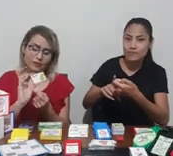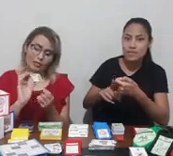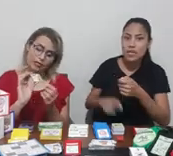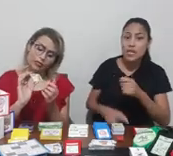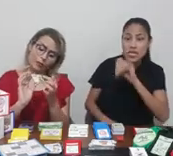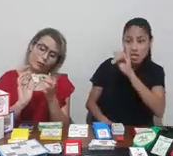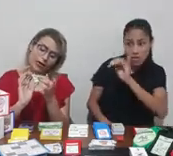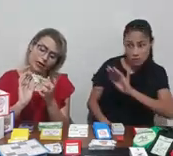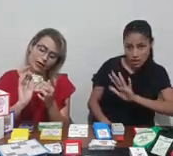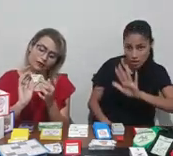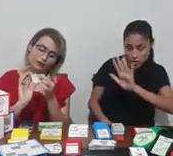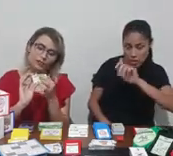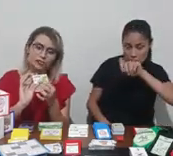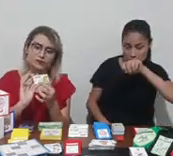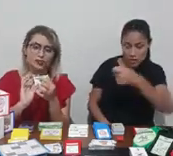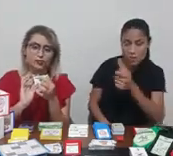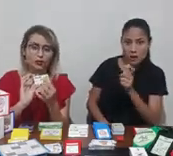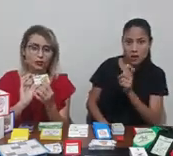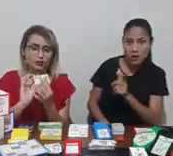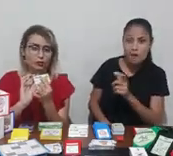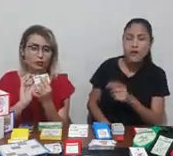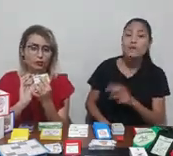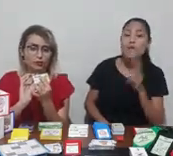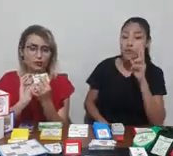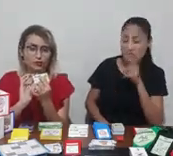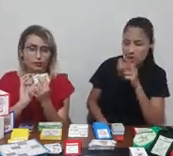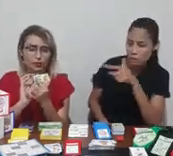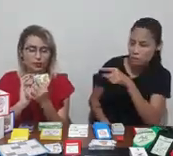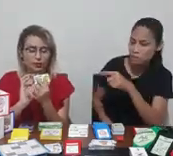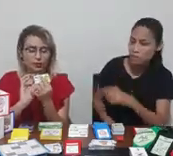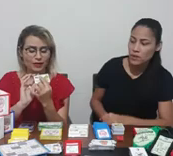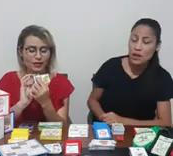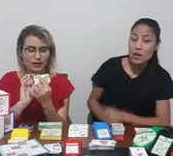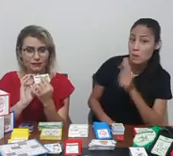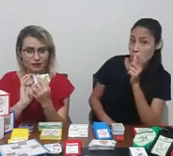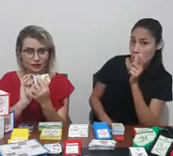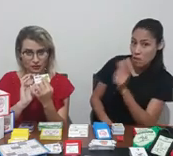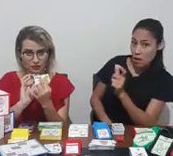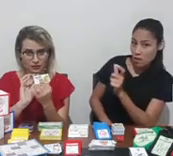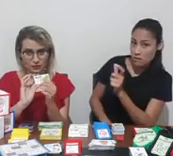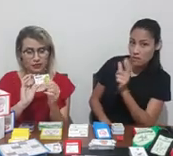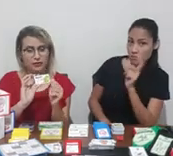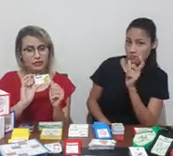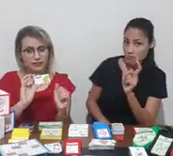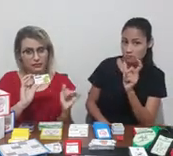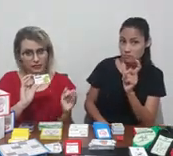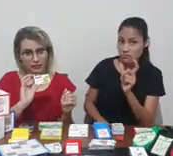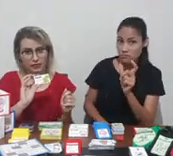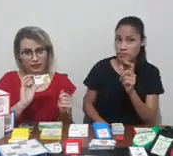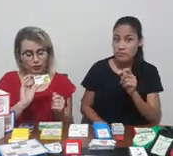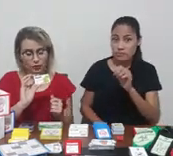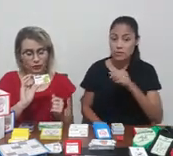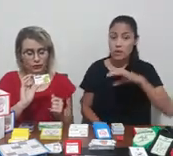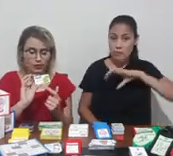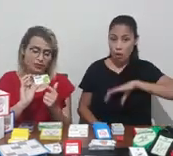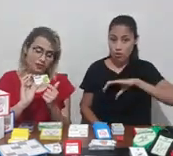palavra. Então, palavra, vocês vejam que quando eu escrevo aqui a palavra, né, na escrita da